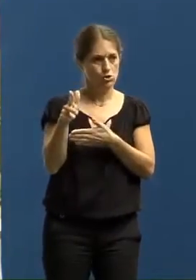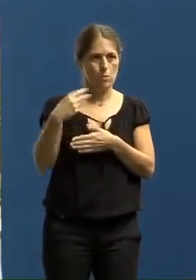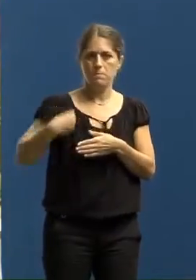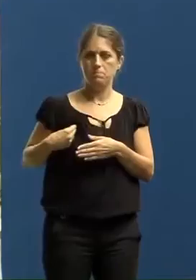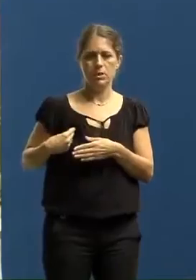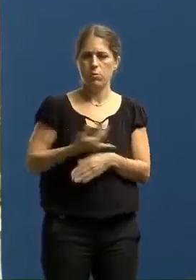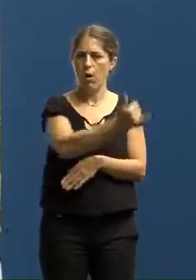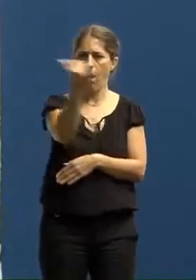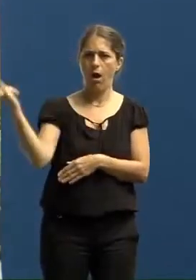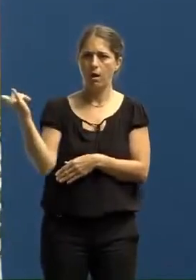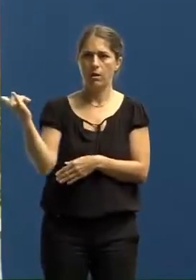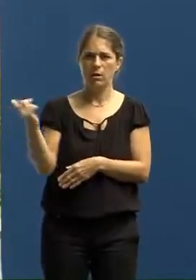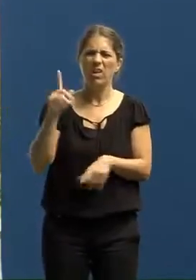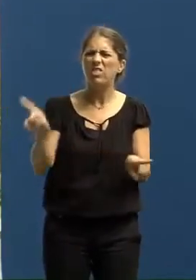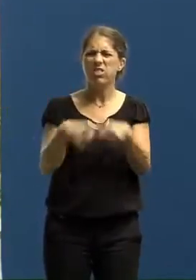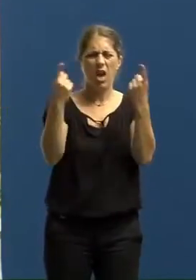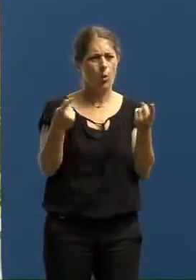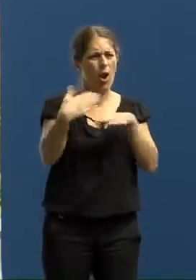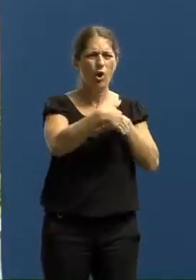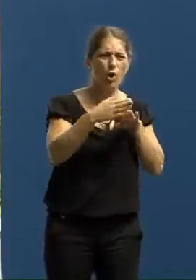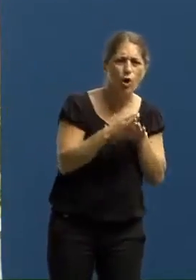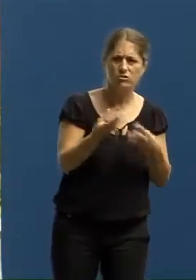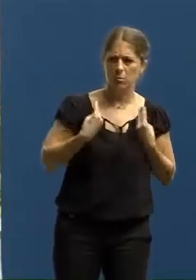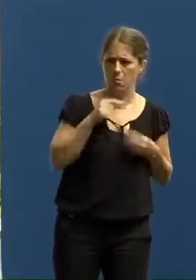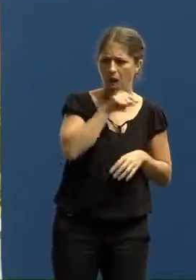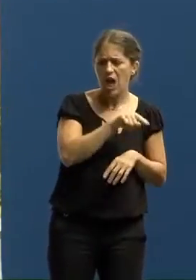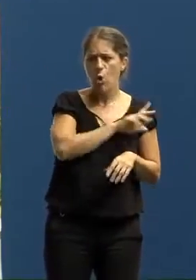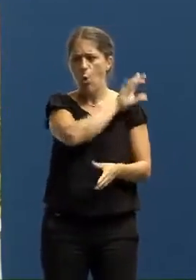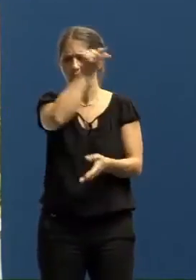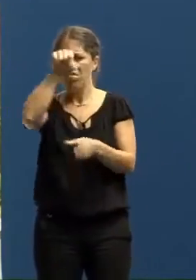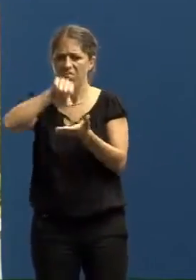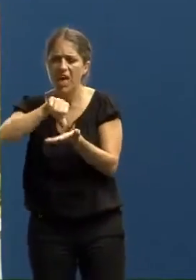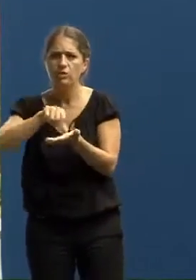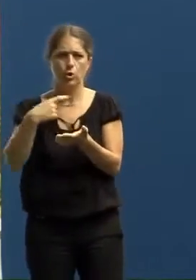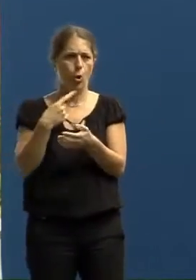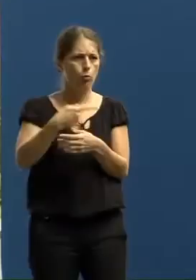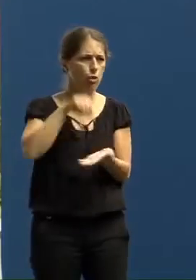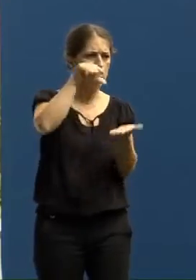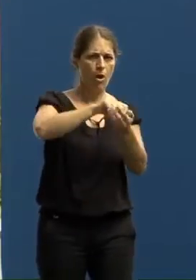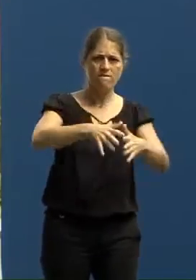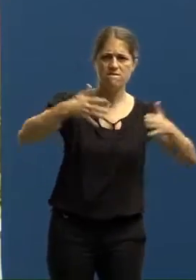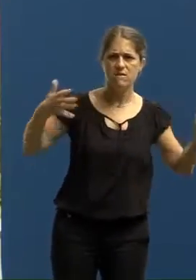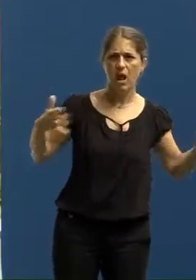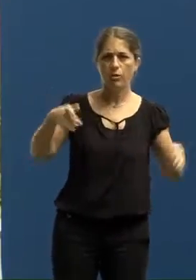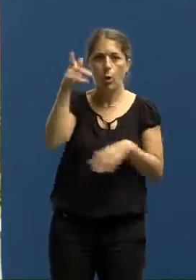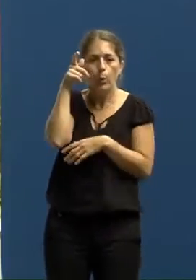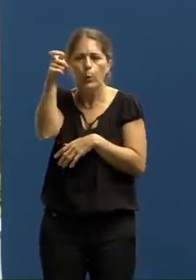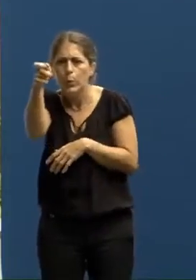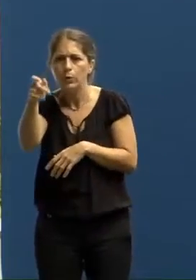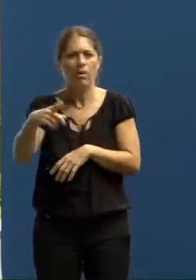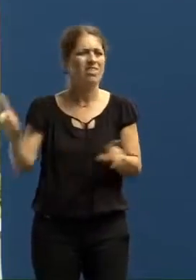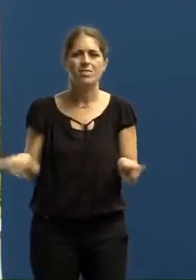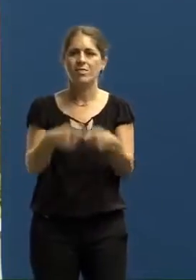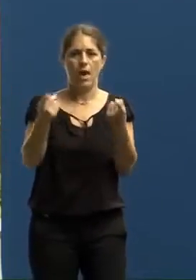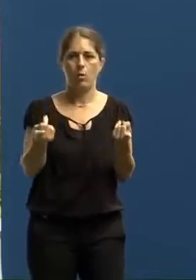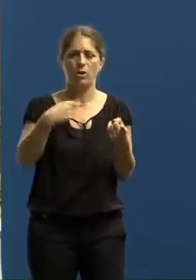desde logo. Da igual se vivimos na costa ou no interior, da igual se nunha grande cidade ou nunha aldea pequena. E da igual, ademais, se